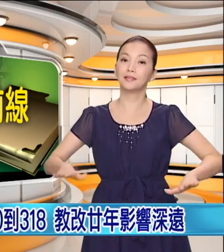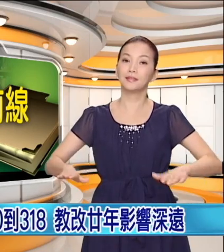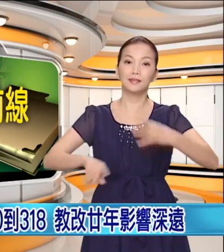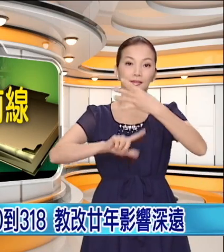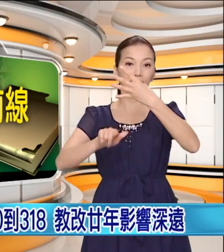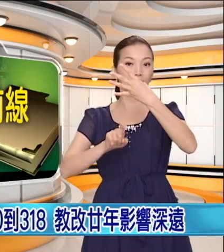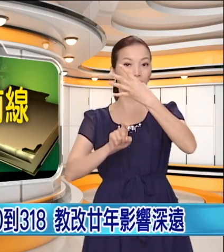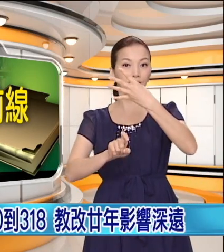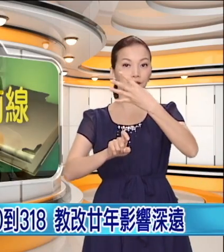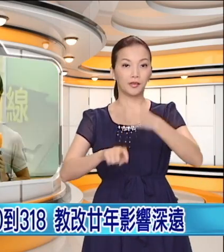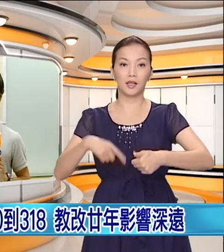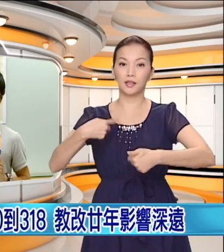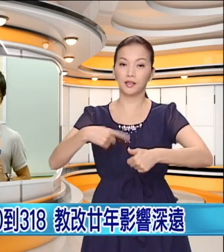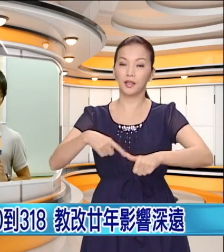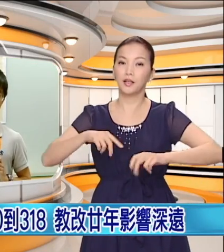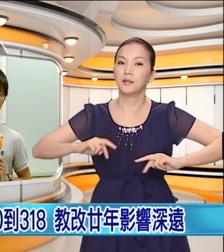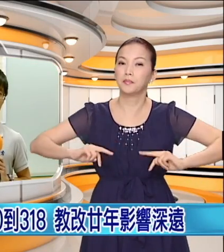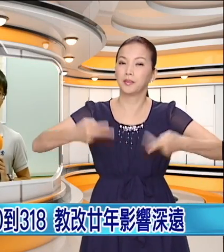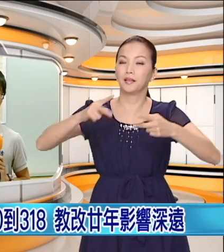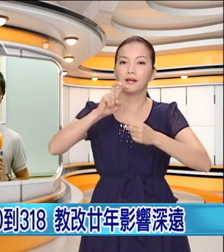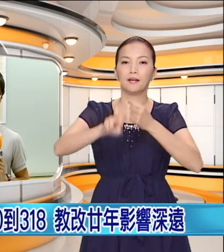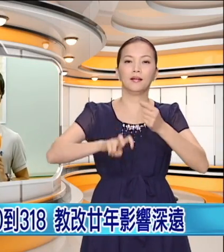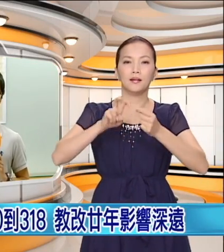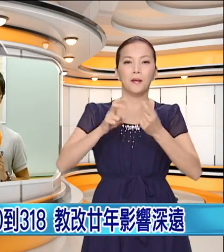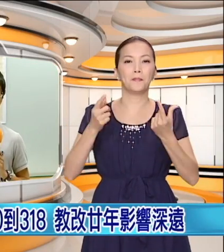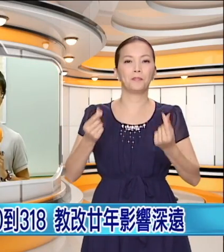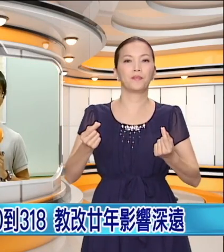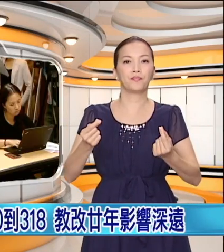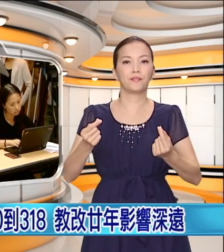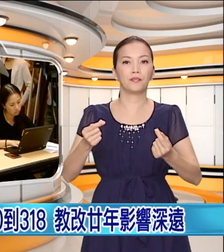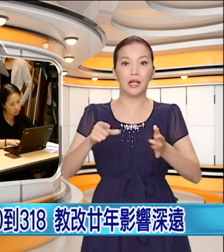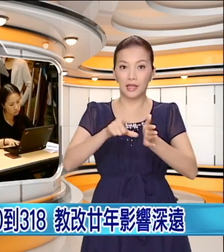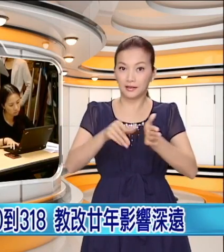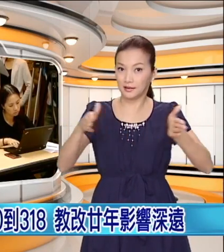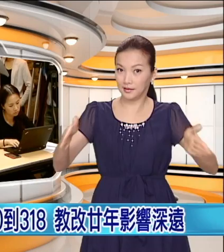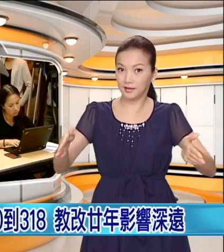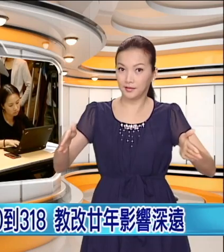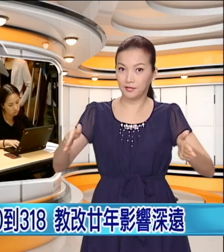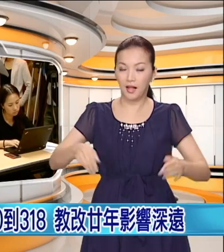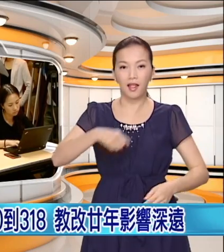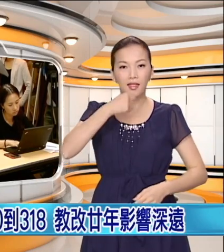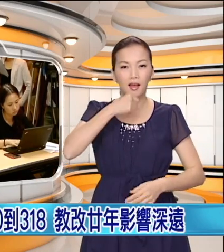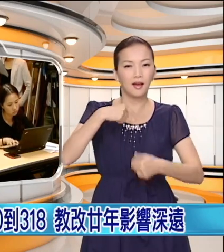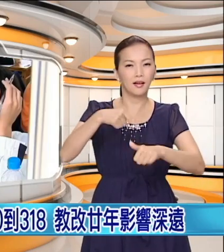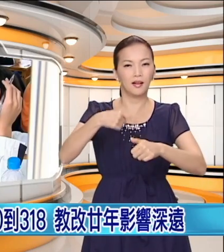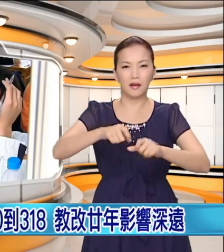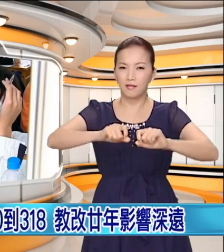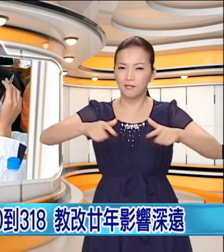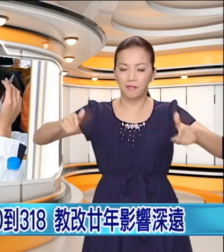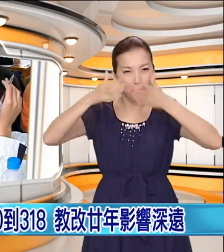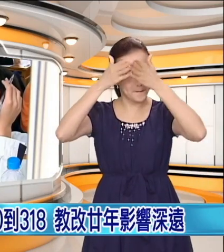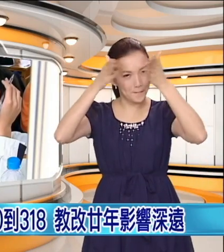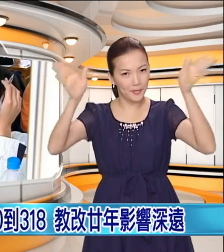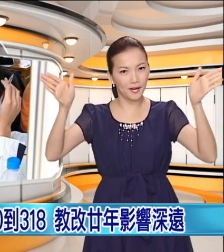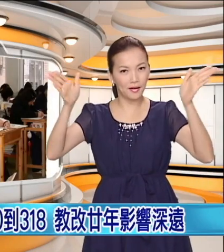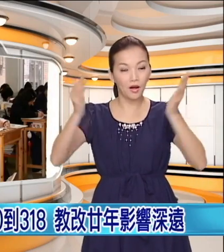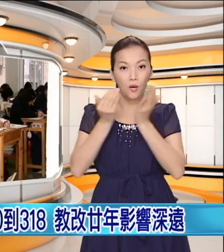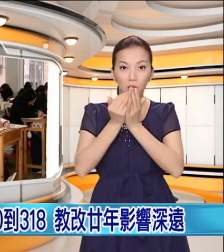今天四月十号是教改二十周年，而这二十年来，台湾的教育走向多元跟开